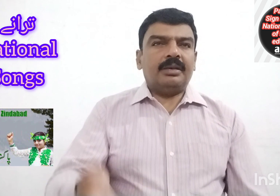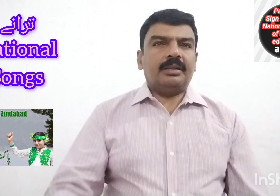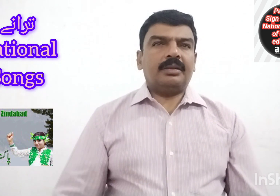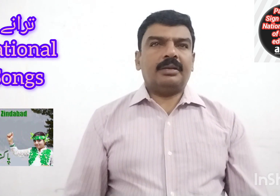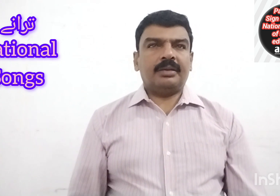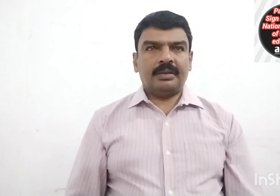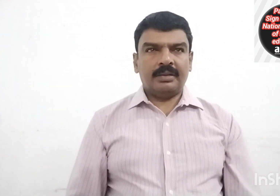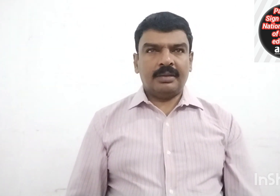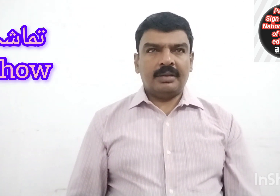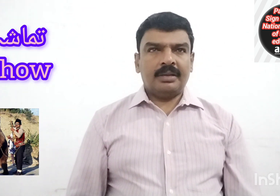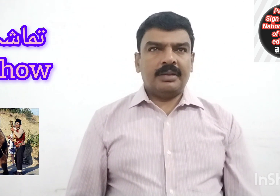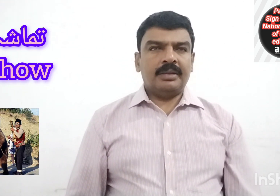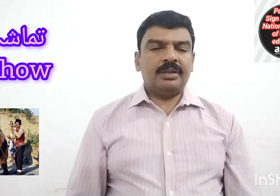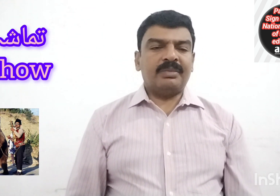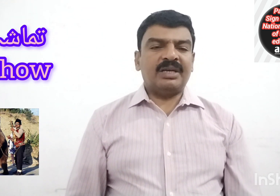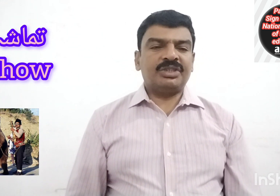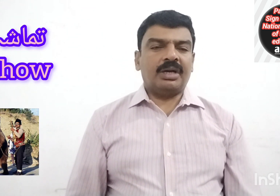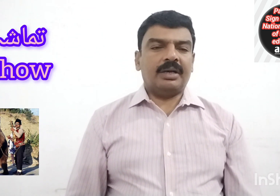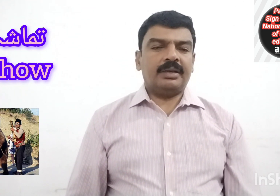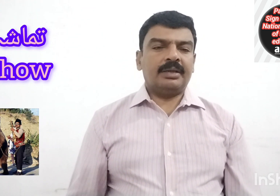गीत। तमाशा,